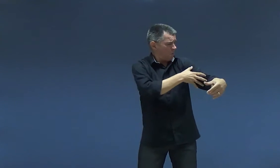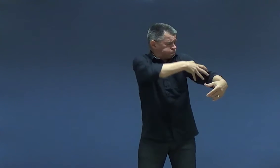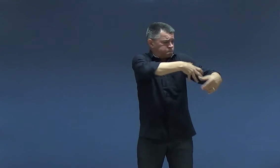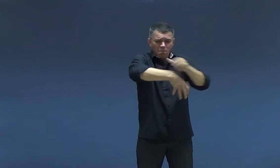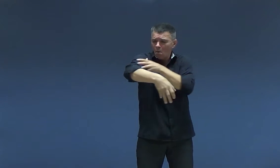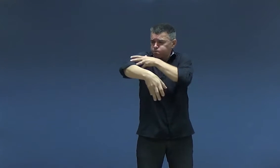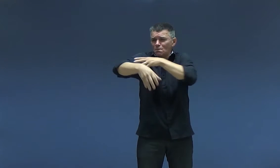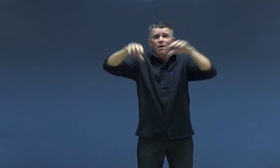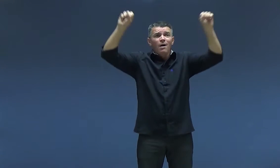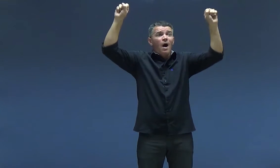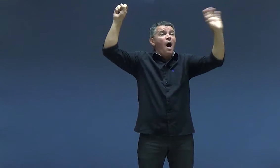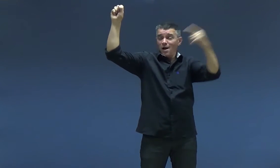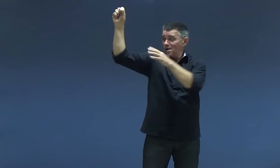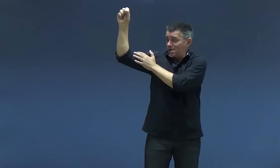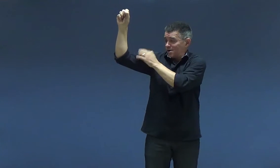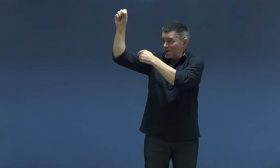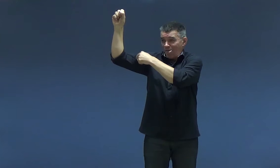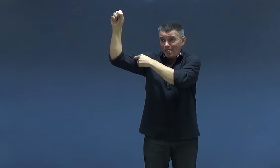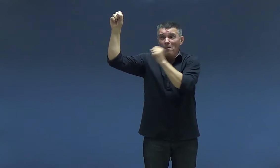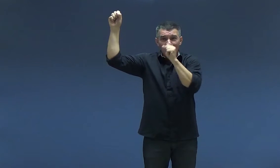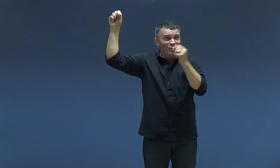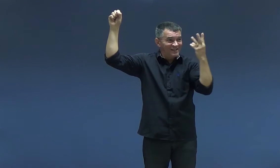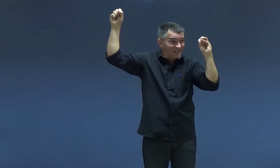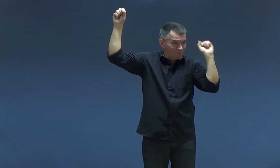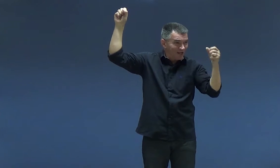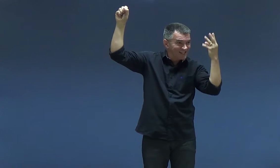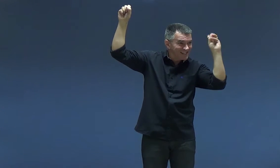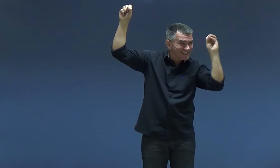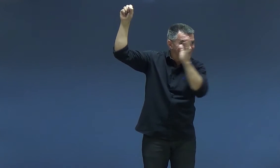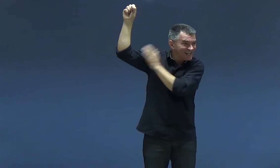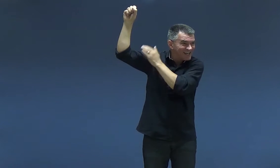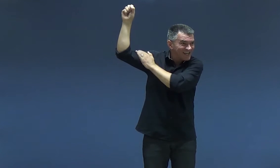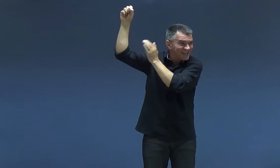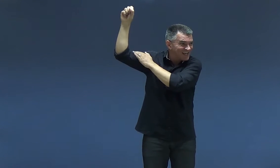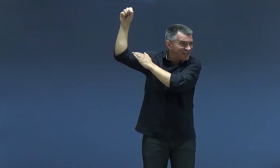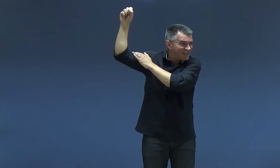vou pôr mais aqui, meu braço já tá fortão, ó. Né? Será que aguenta 30?